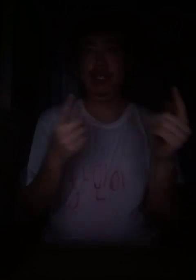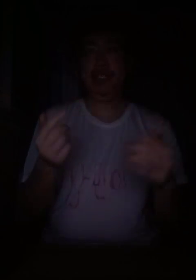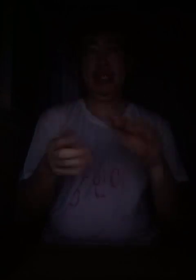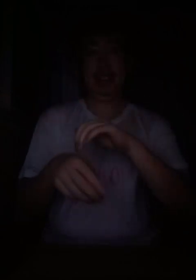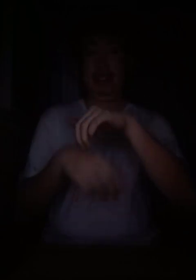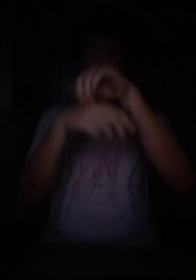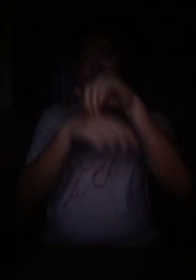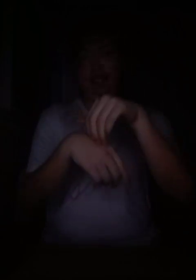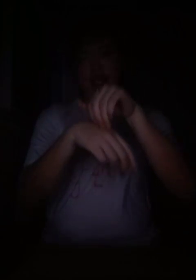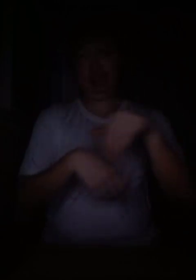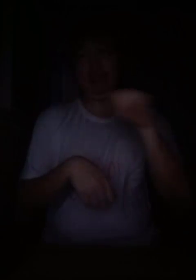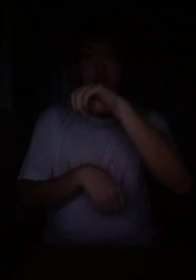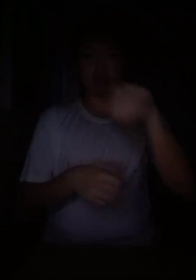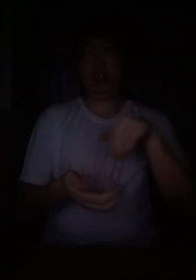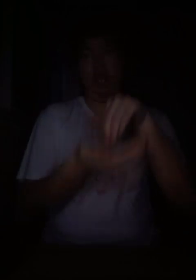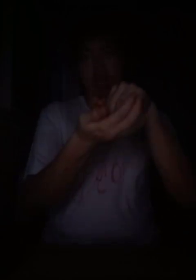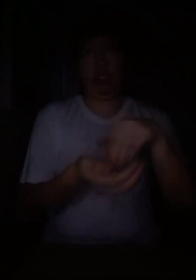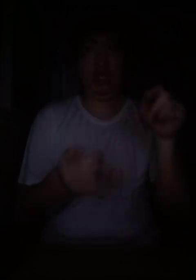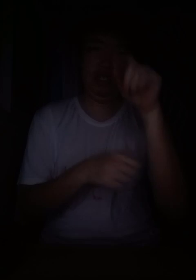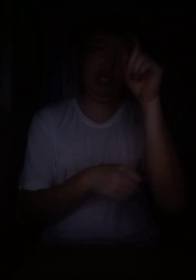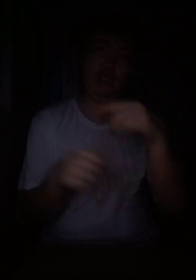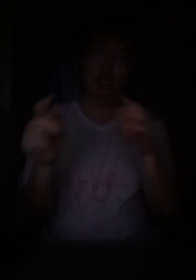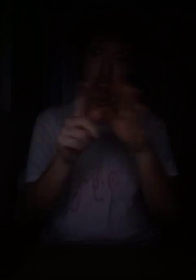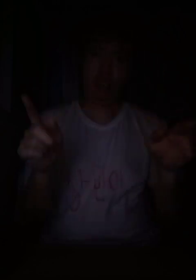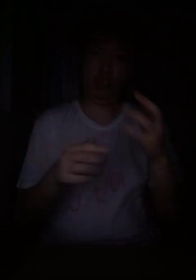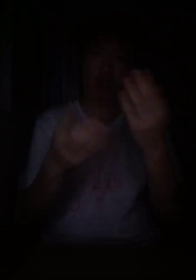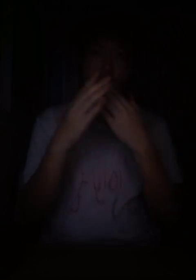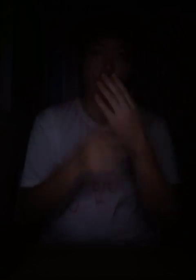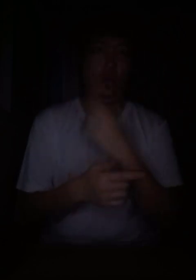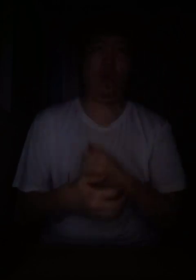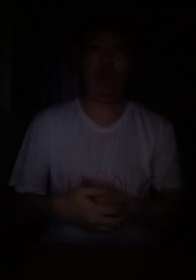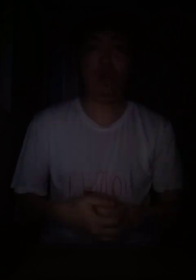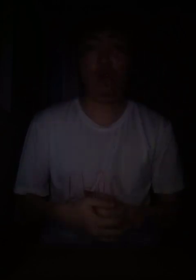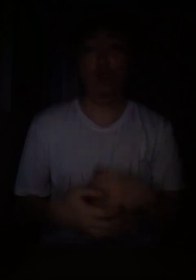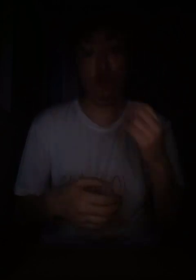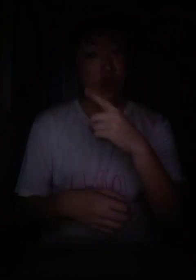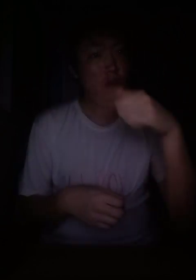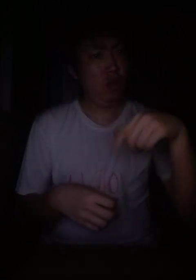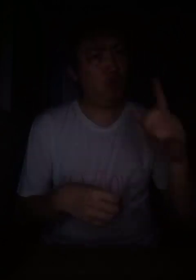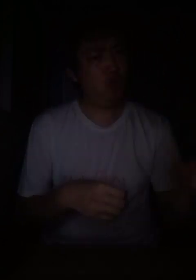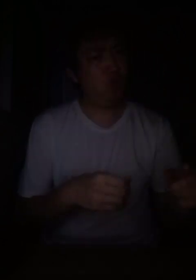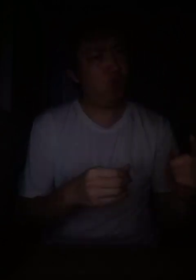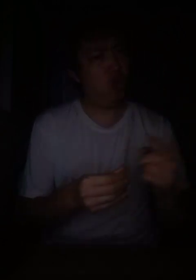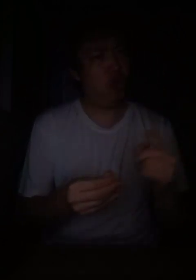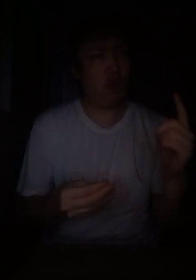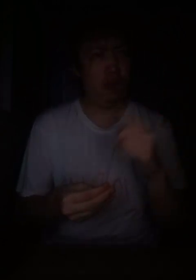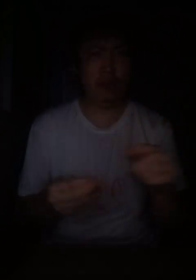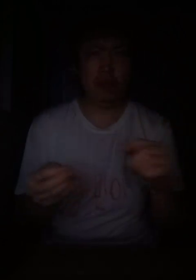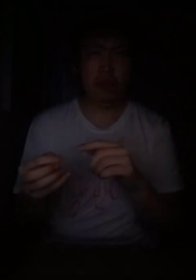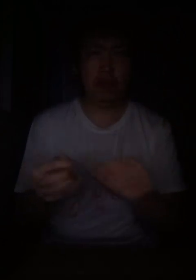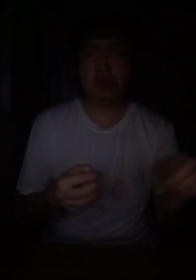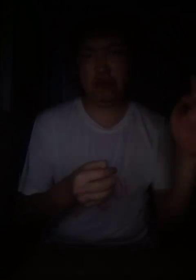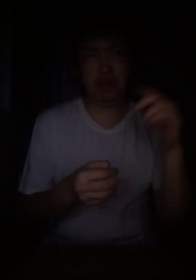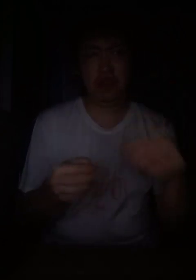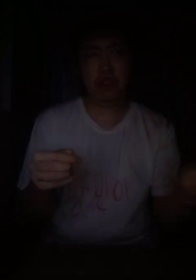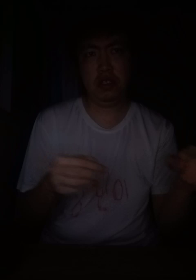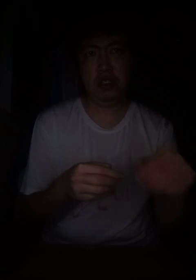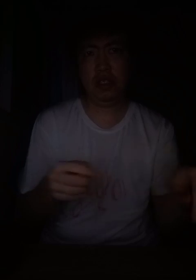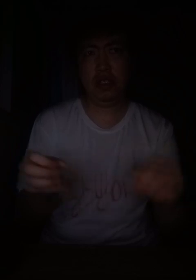안에 사람이 갇혀있다는 신고가 접수됐습니다. 저는 이미 대피한 상황에서 그 다음에 사람 소리 들으신 분이 따로 신고를 하시고 계단으로